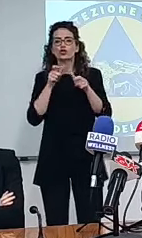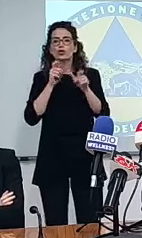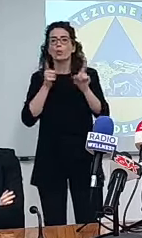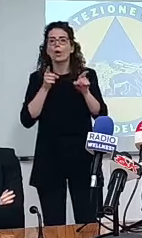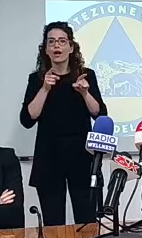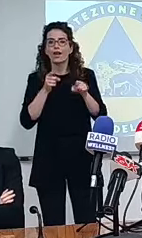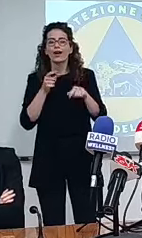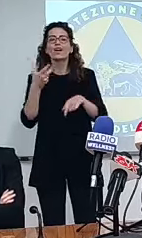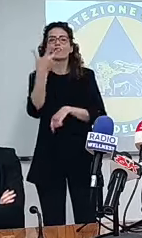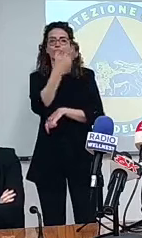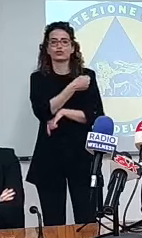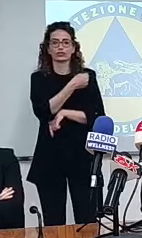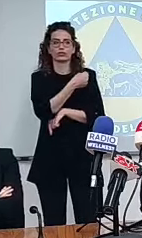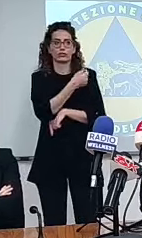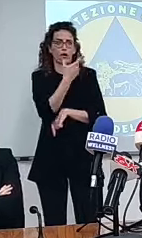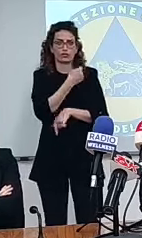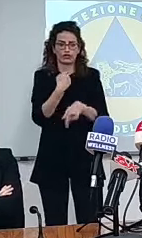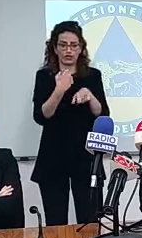farmaco,